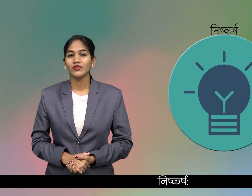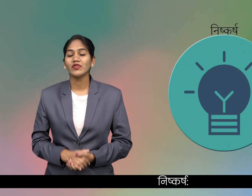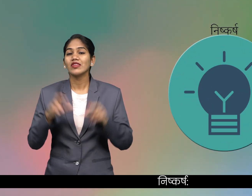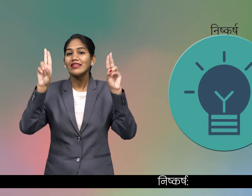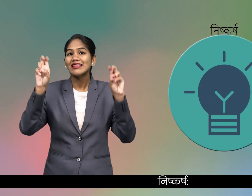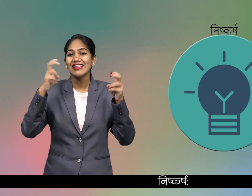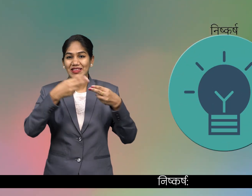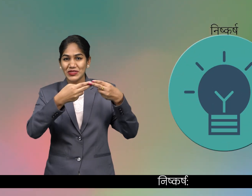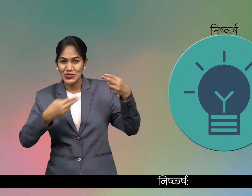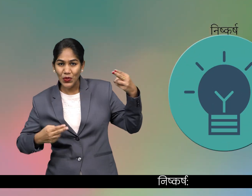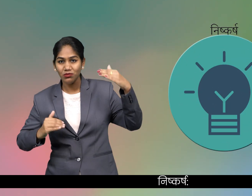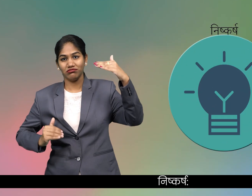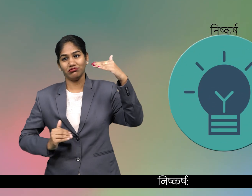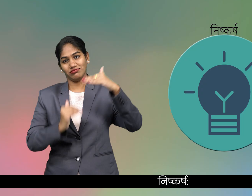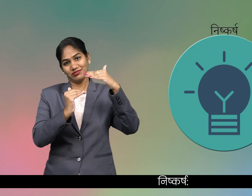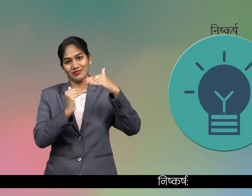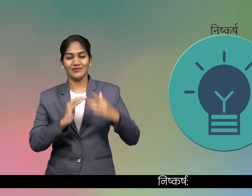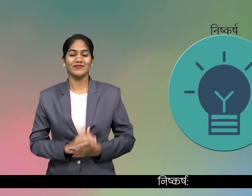निष्कर्ष.